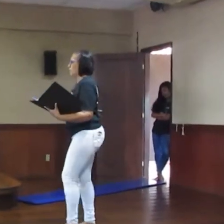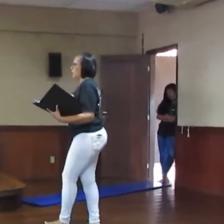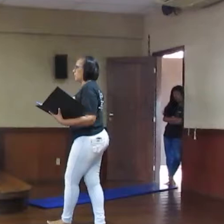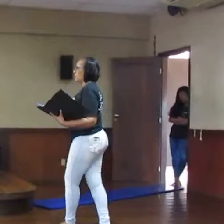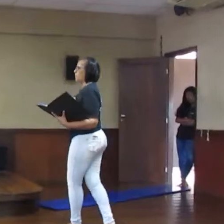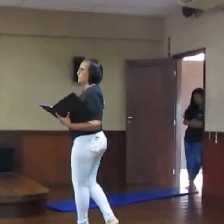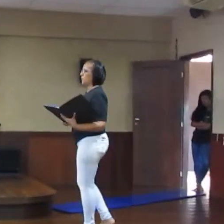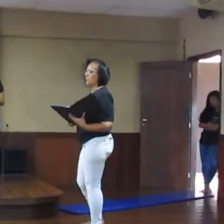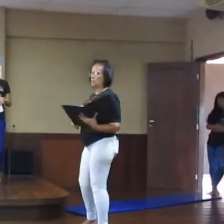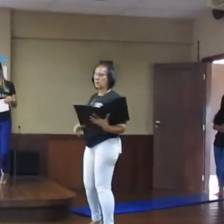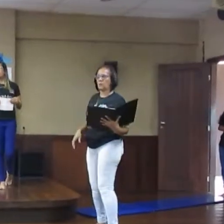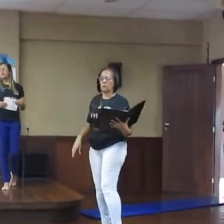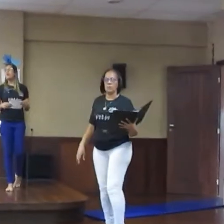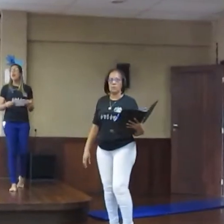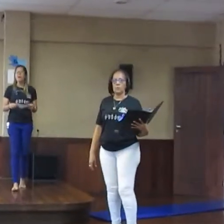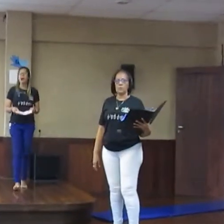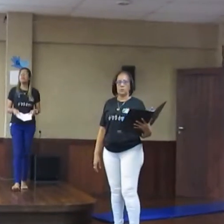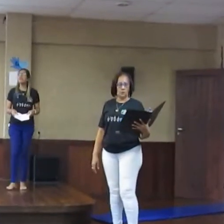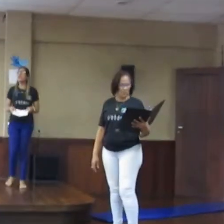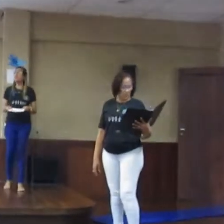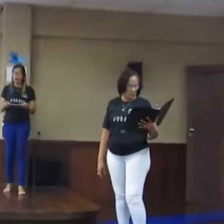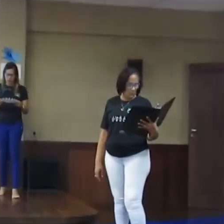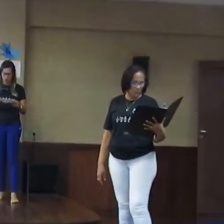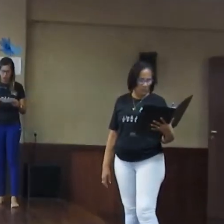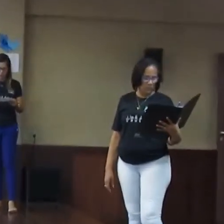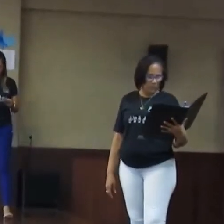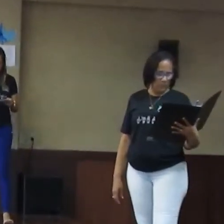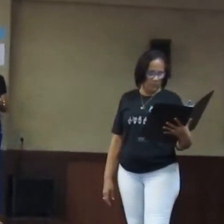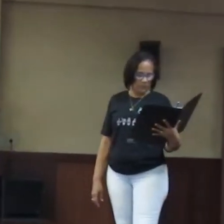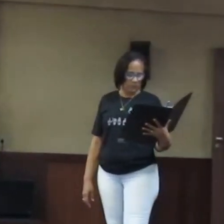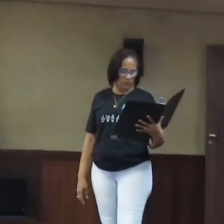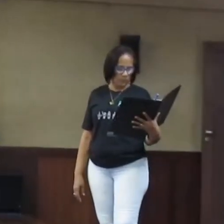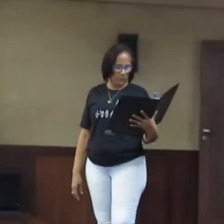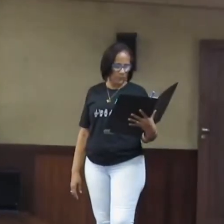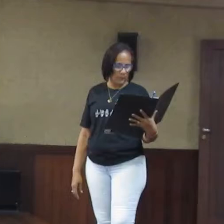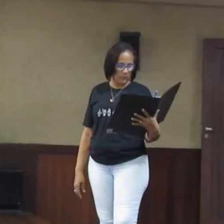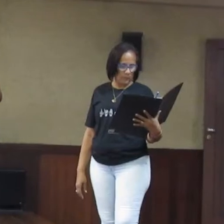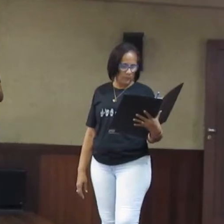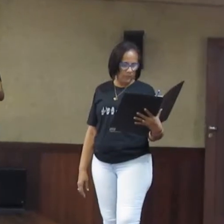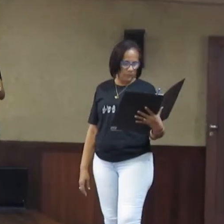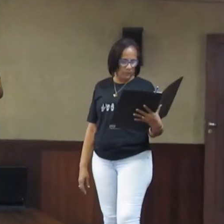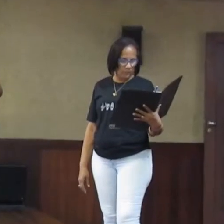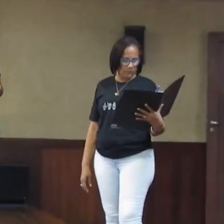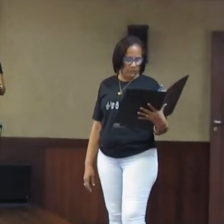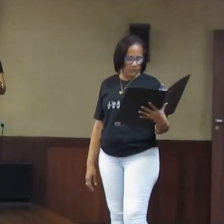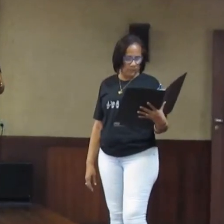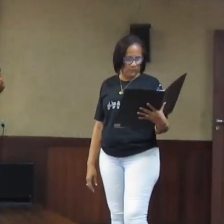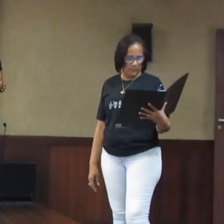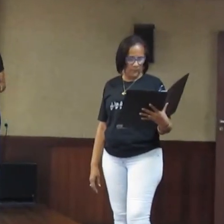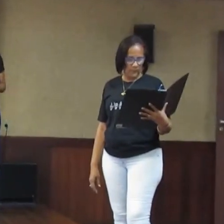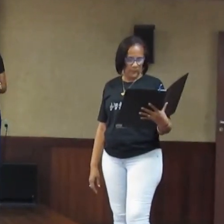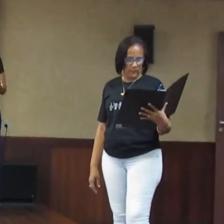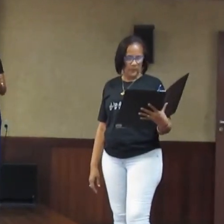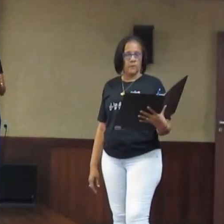Hoje, encontramos muitos surdos formados e graduados, exercendo suas profissões e mostrando